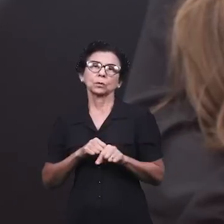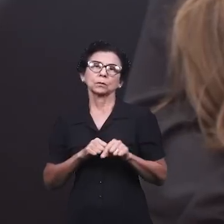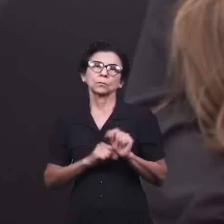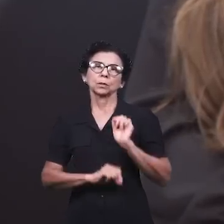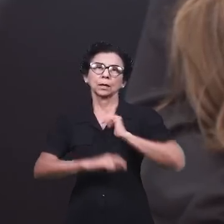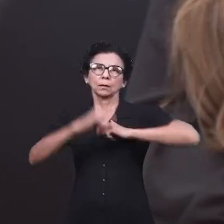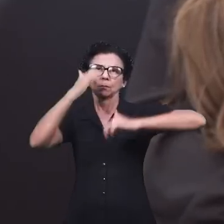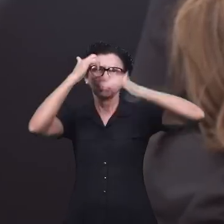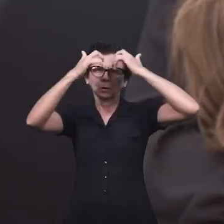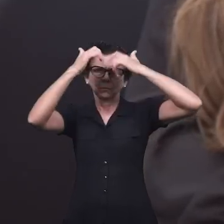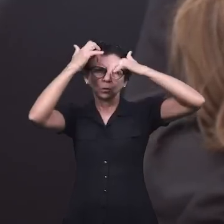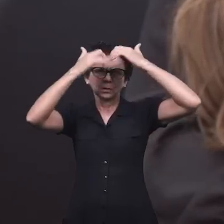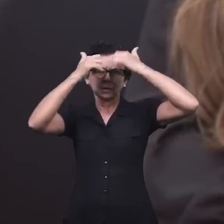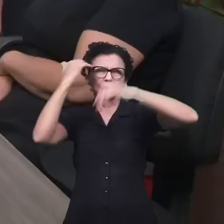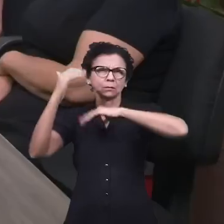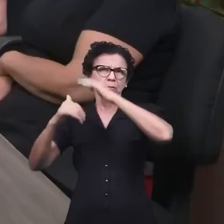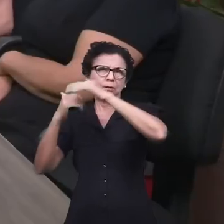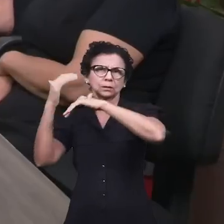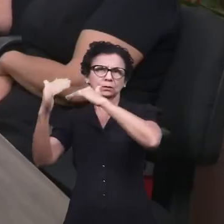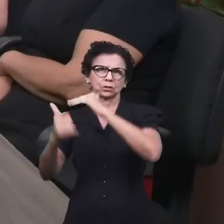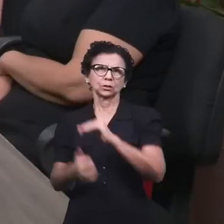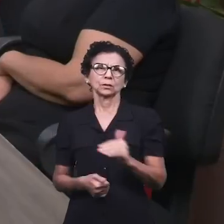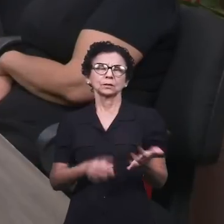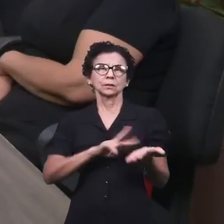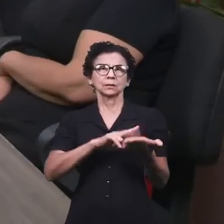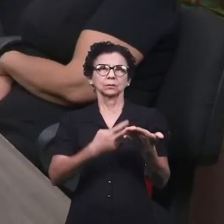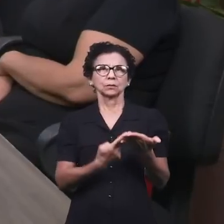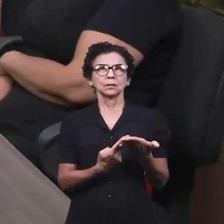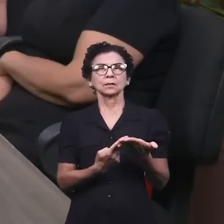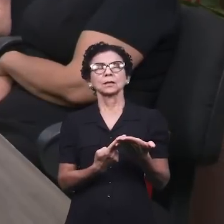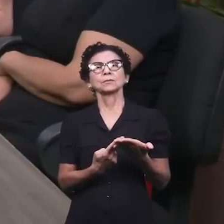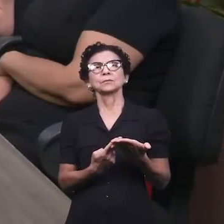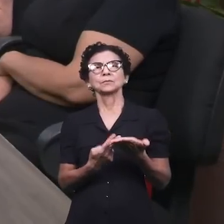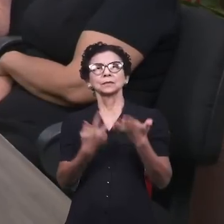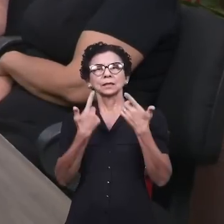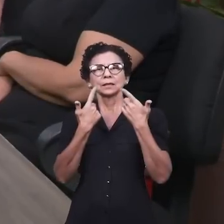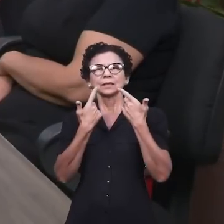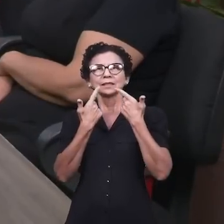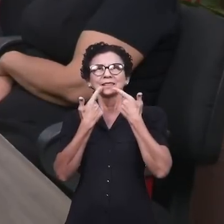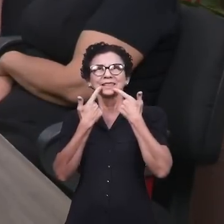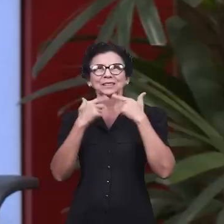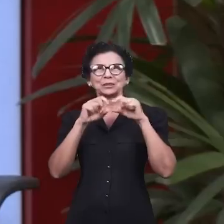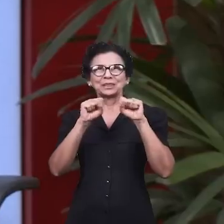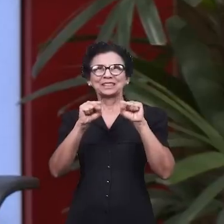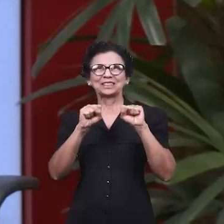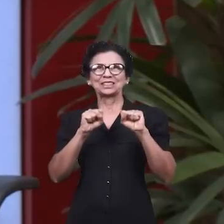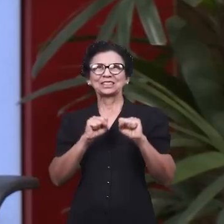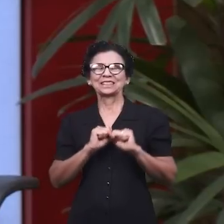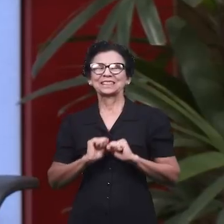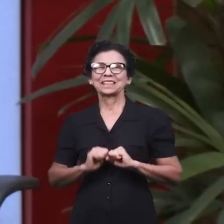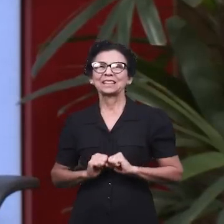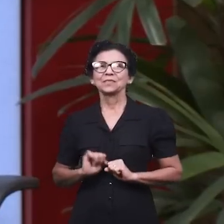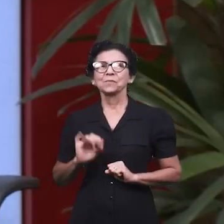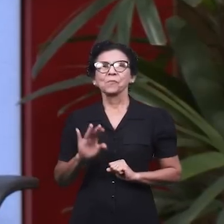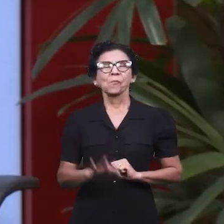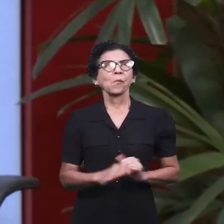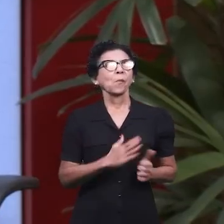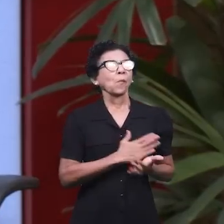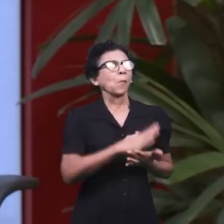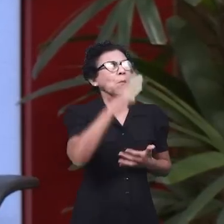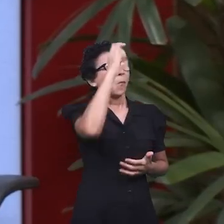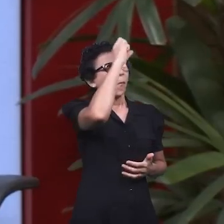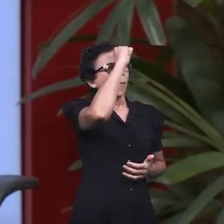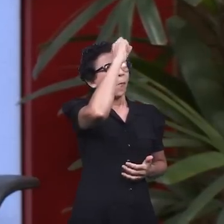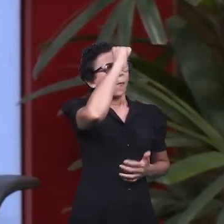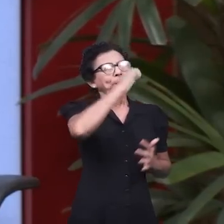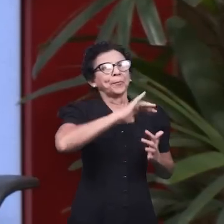da tradução linguísticos. Então, assim, os irmãos podem ficar despreocupados. Eu comecei a aprender a língua de sinais. Mas Priscila interpreta assim, eu